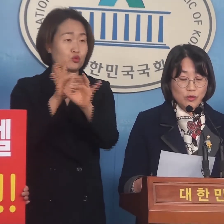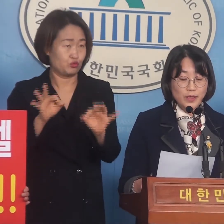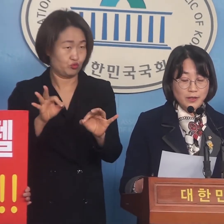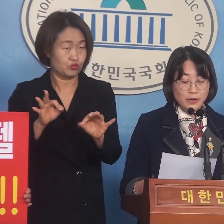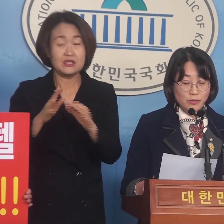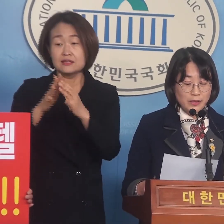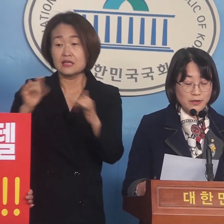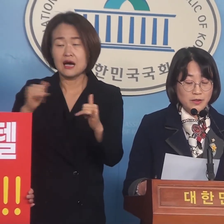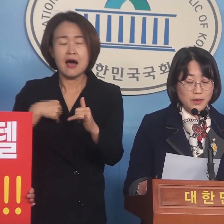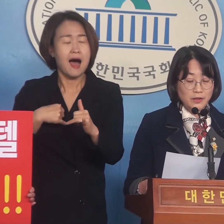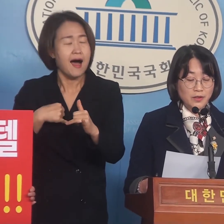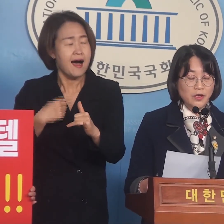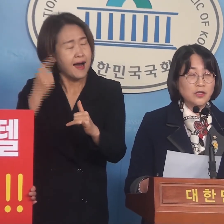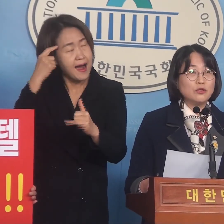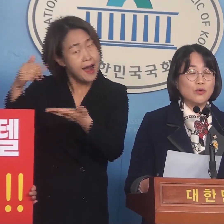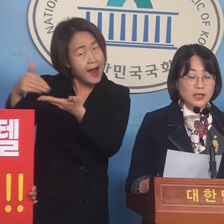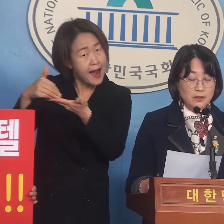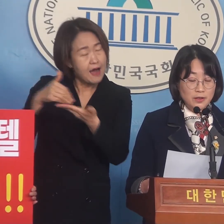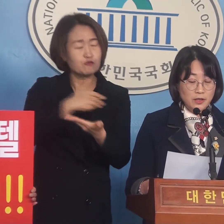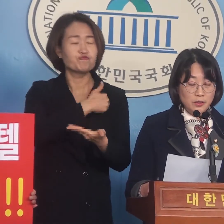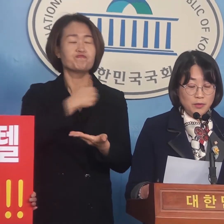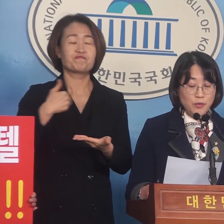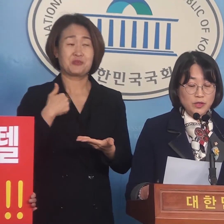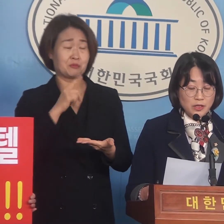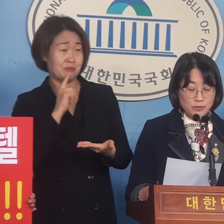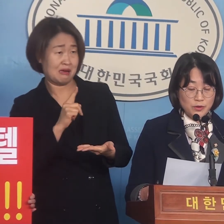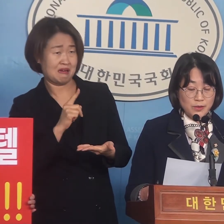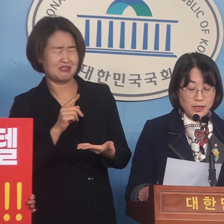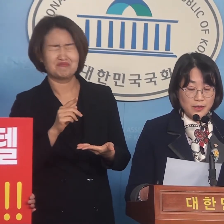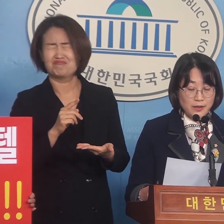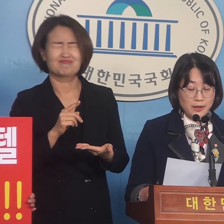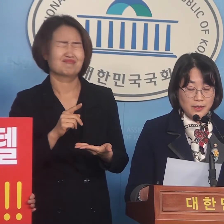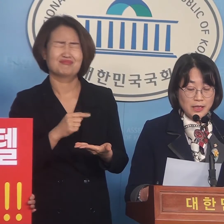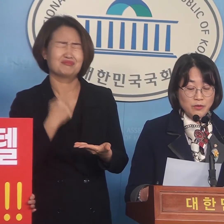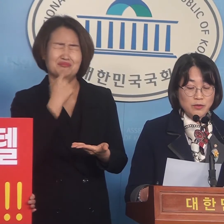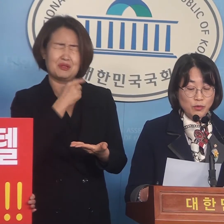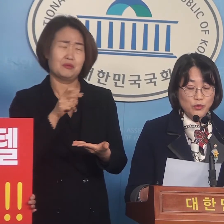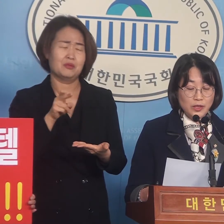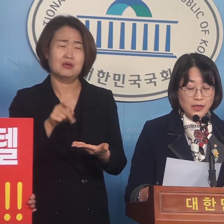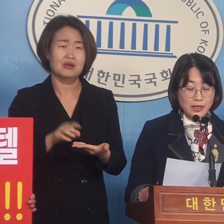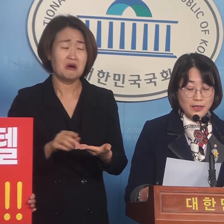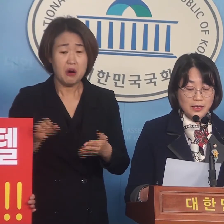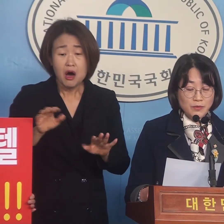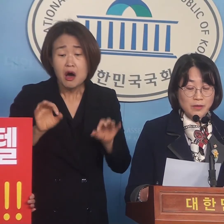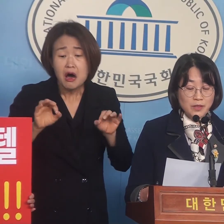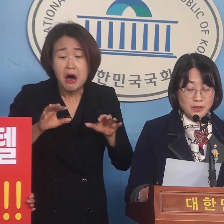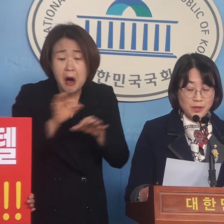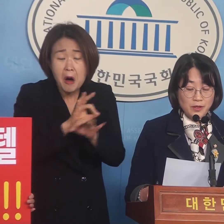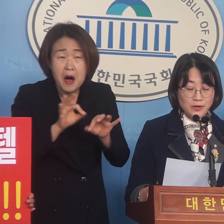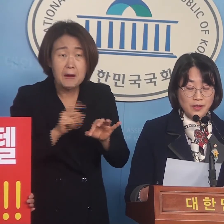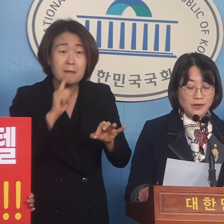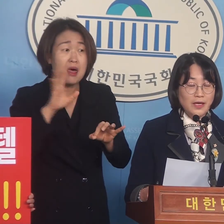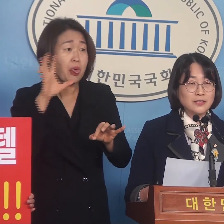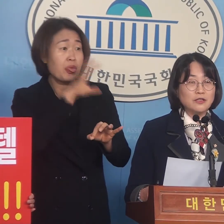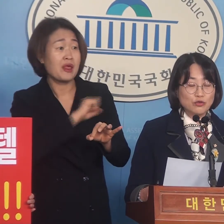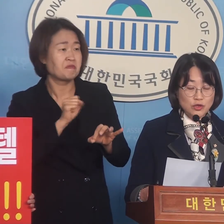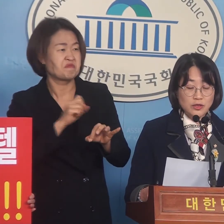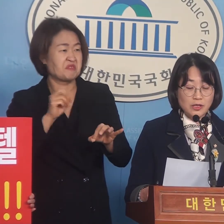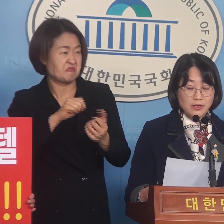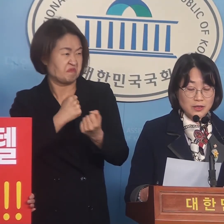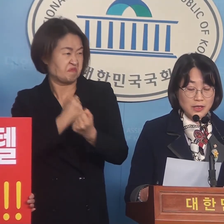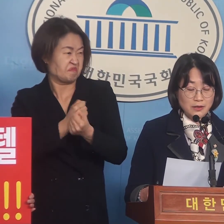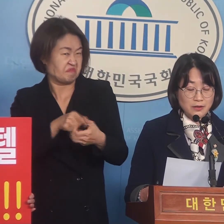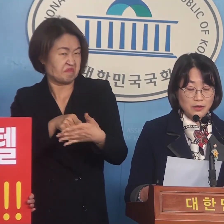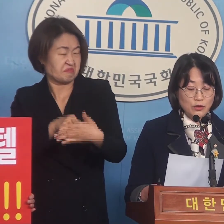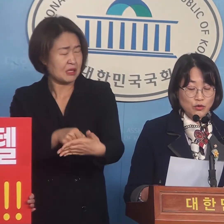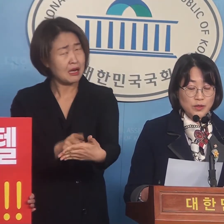충분히 수렴하겠다고 밝혔지만 이 또한 미복책일 뿐입니다. 잠시 보류했다가 잠잠해지면 다시